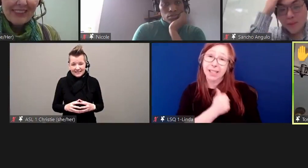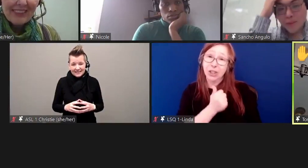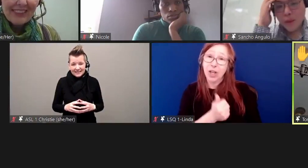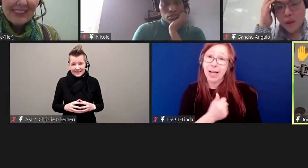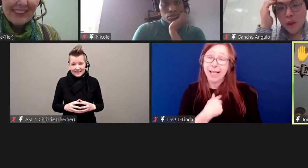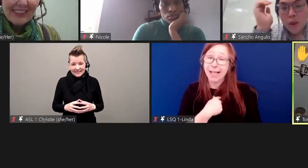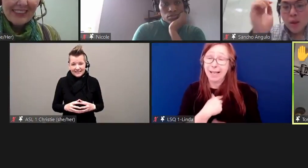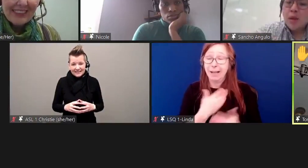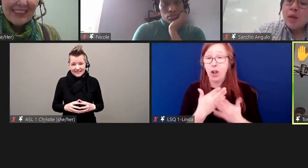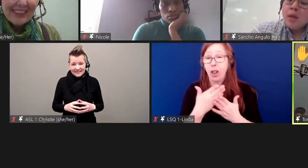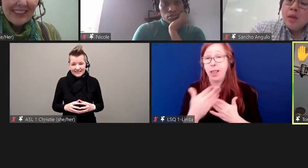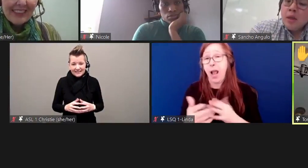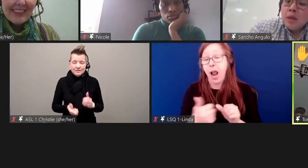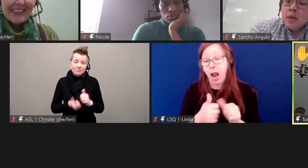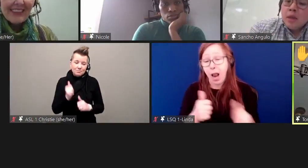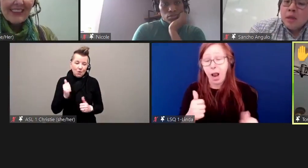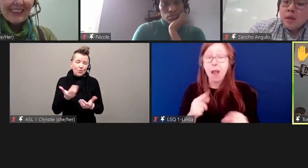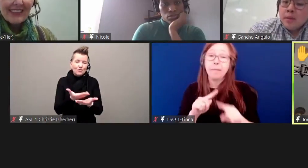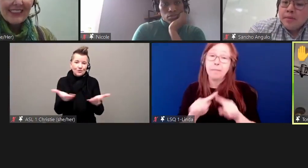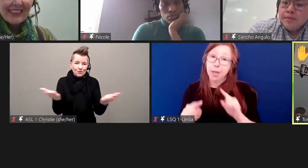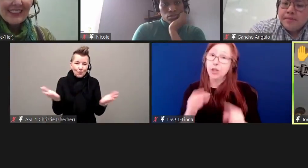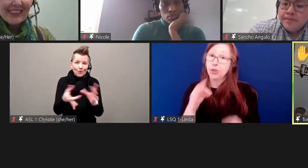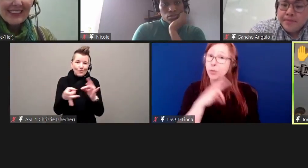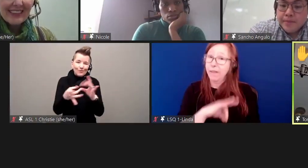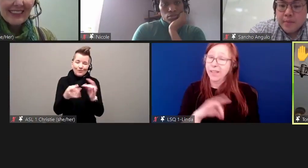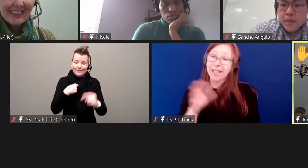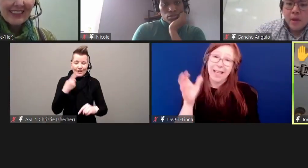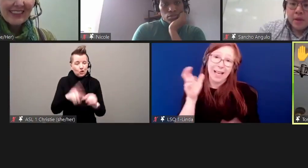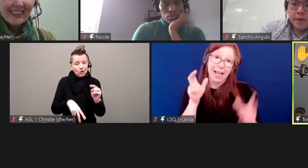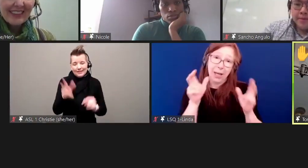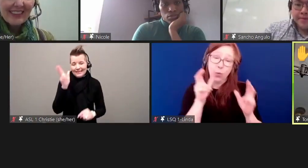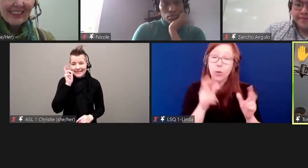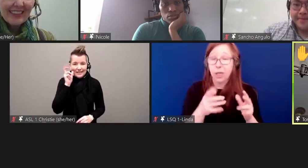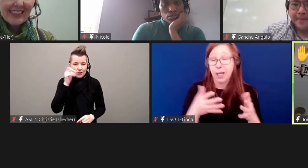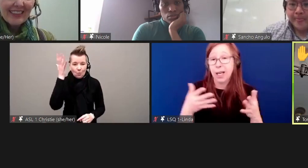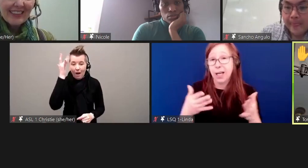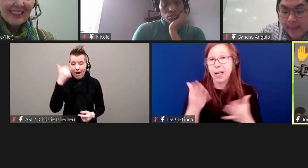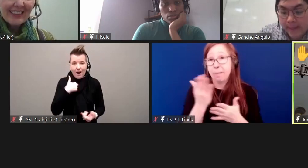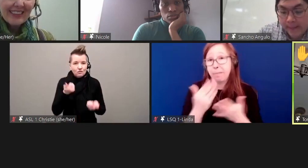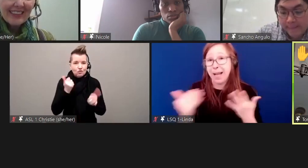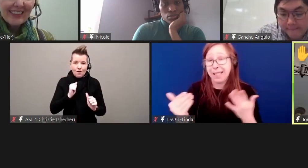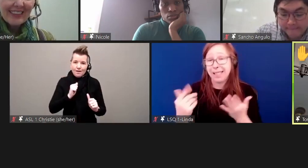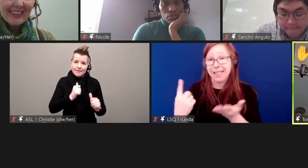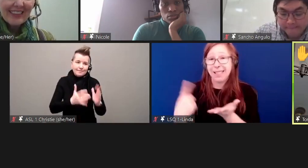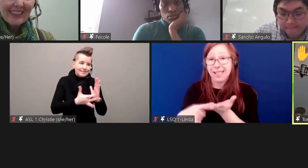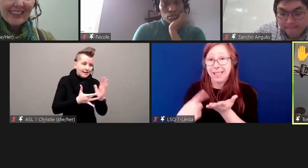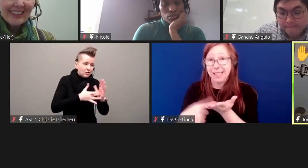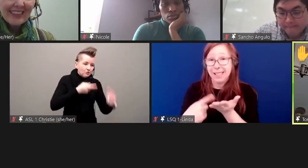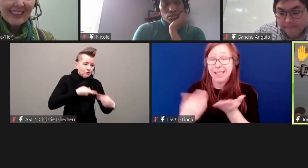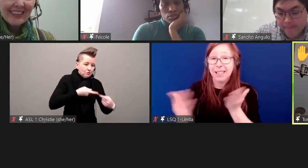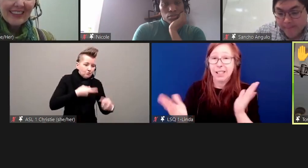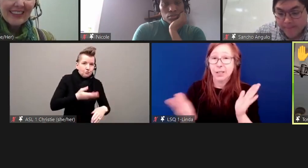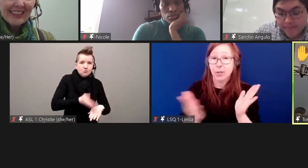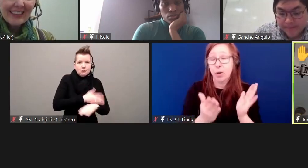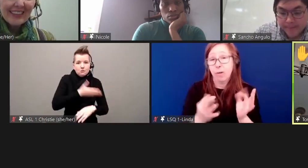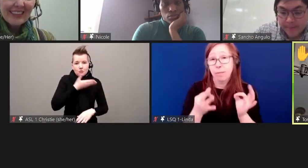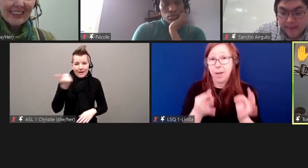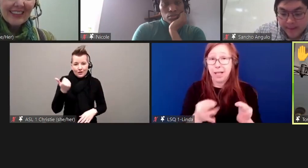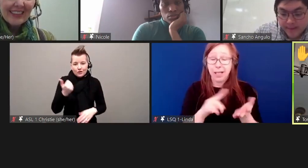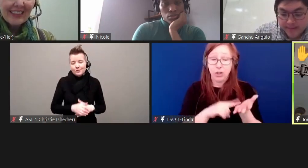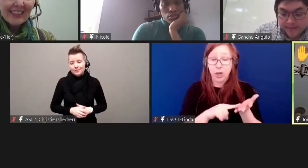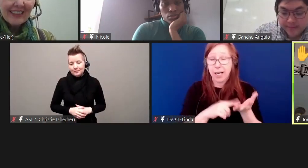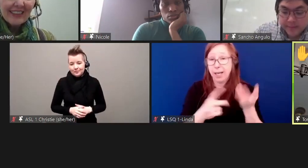tellement tardé. J'ai pu écouter la plus grande partie des discussions pendant que je réglais mes problèmes techniques.